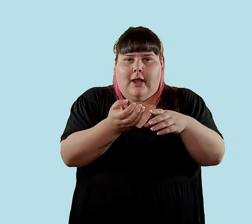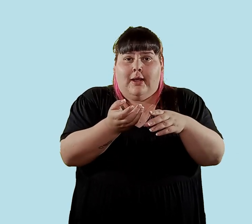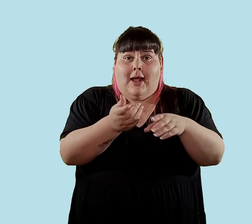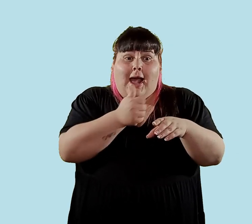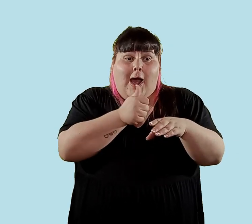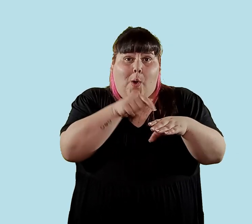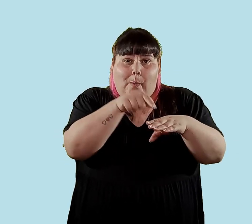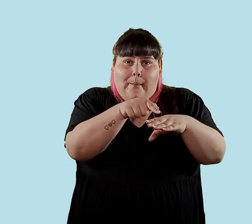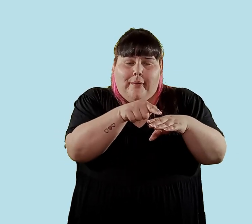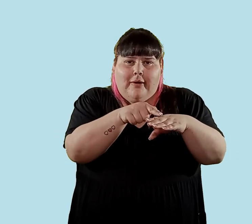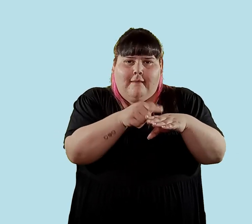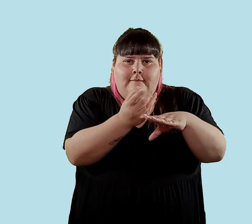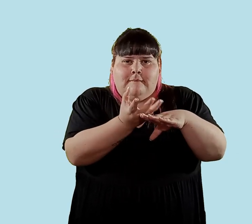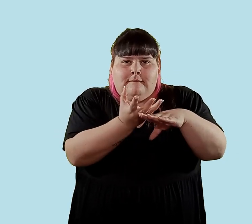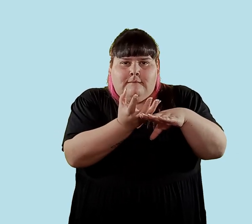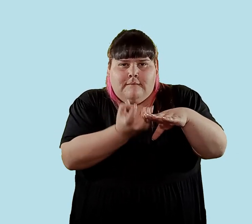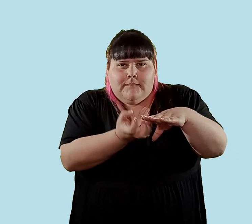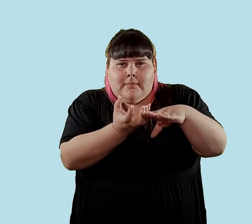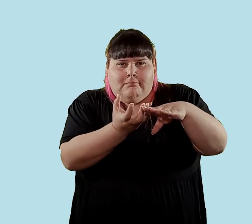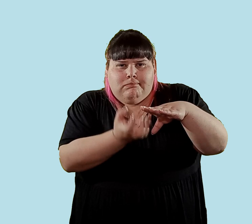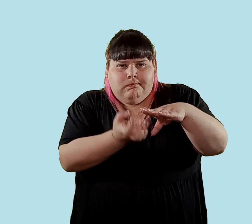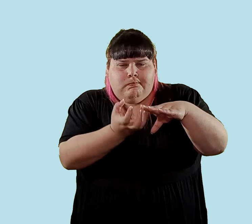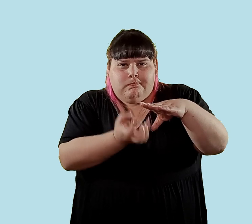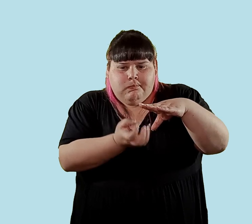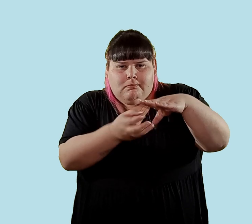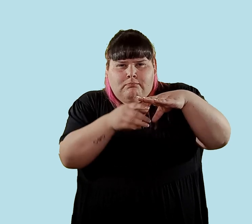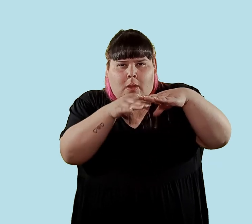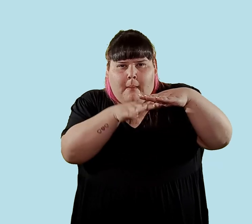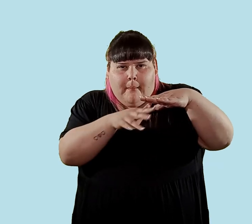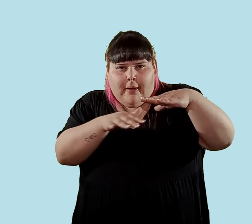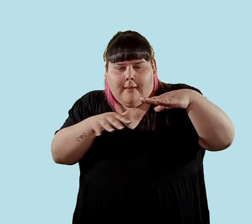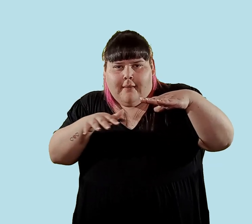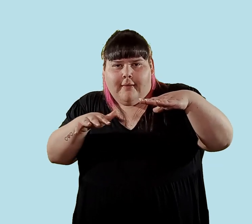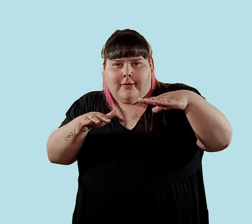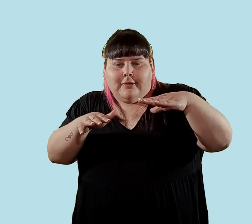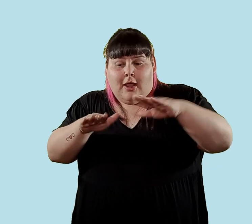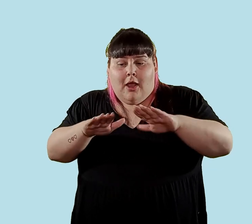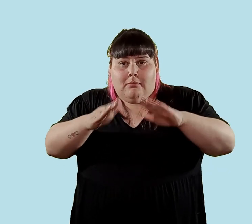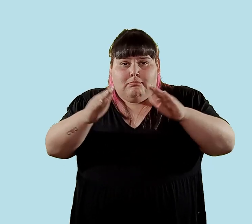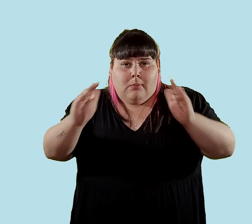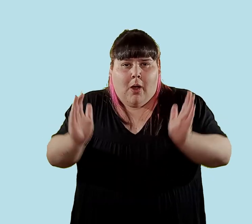retienen se filtra a través del suelo y recarga los acuíferos.